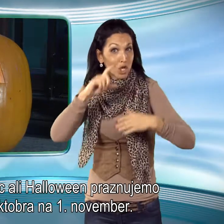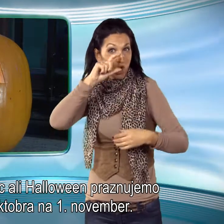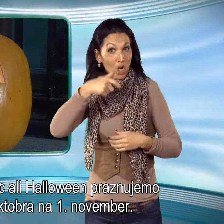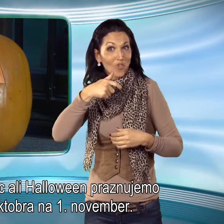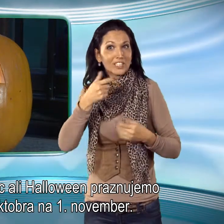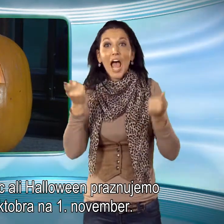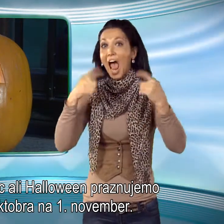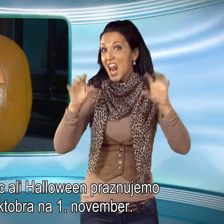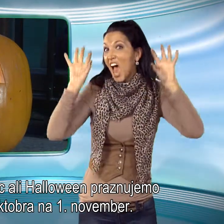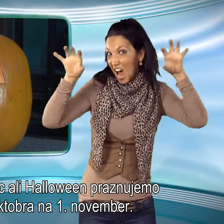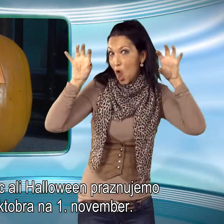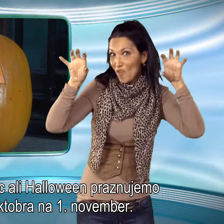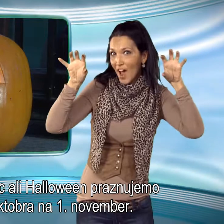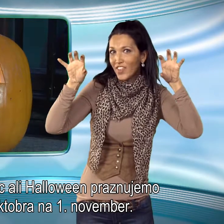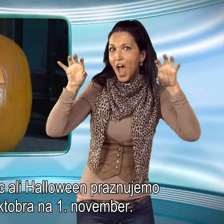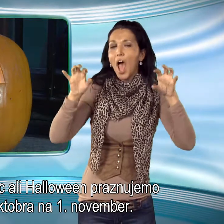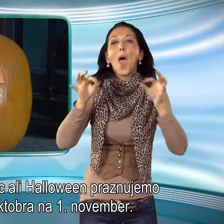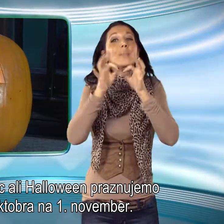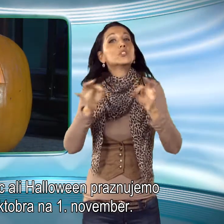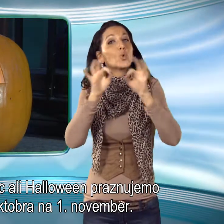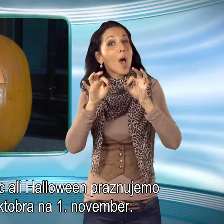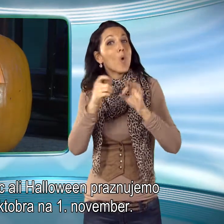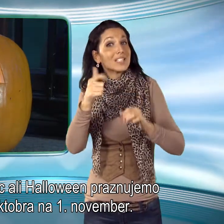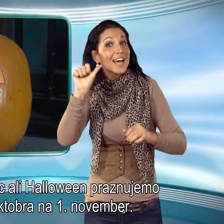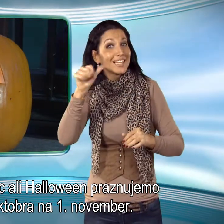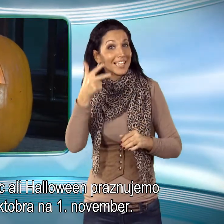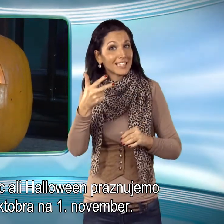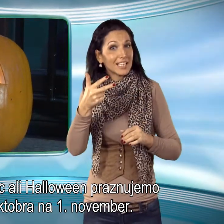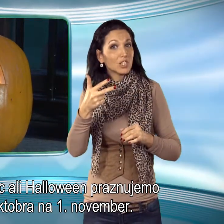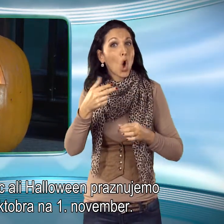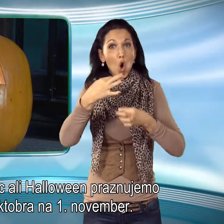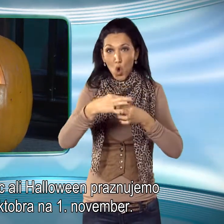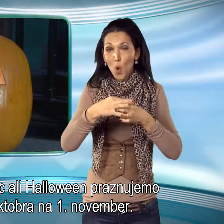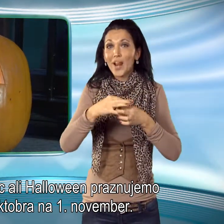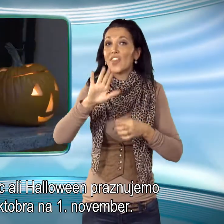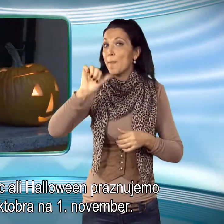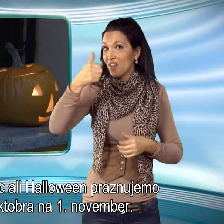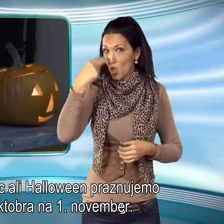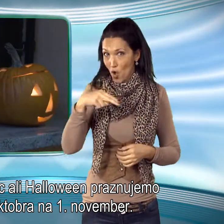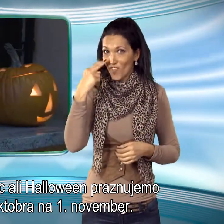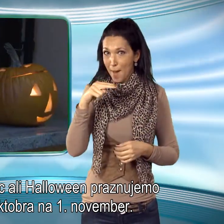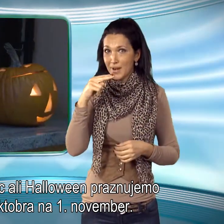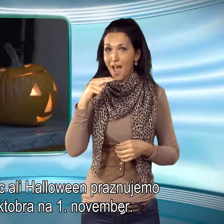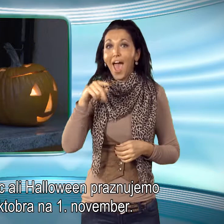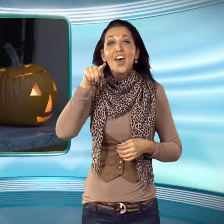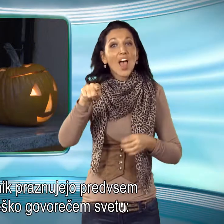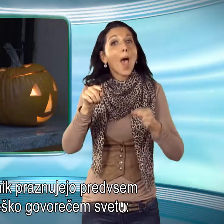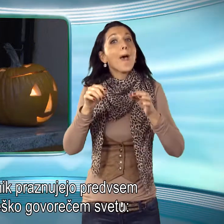No, čarovnic ali Halloween praznujemo iz 31. oktobra na 1. november. Ta